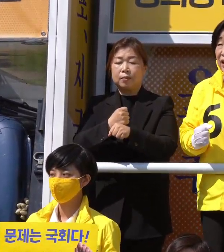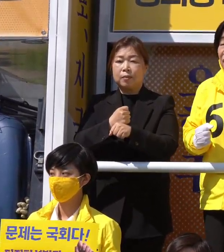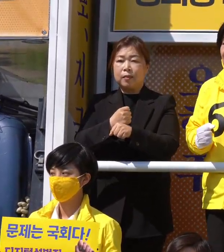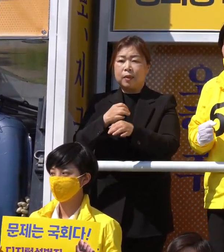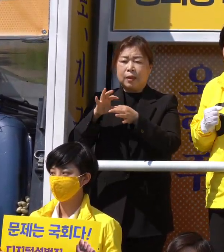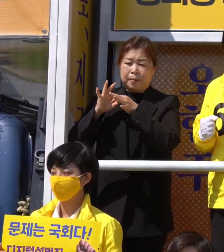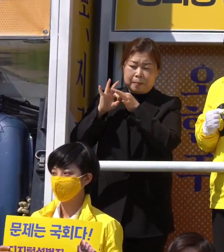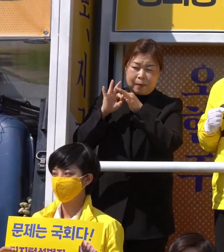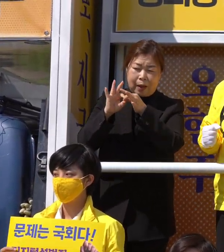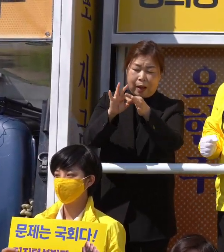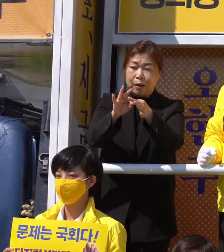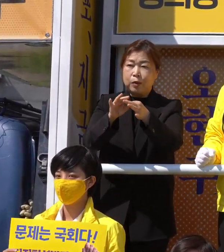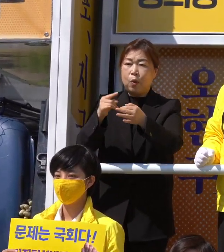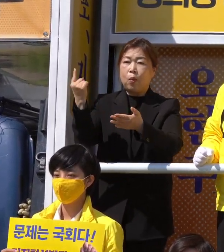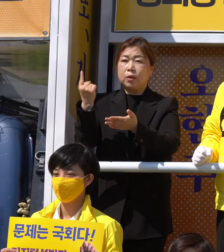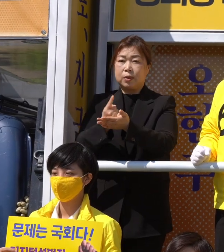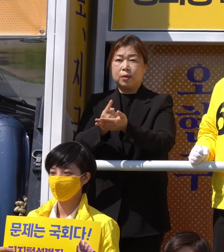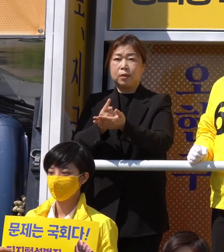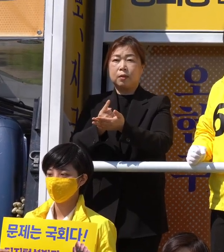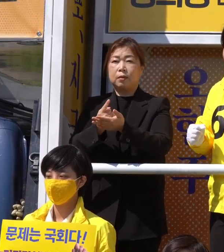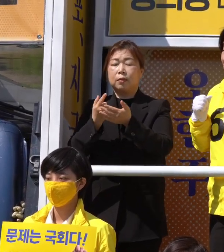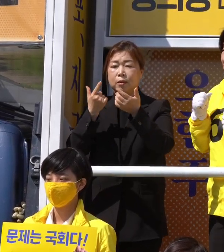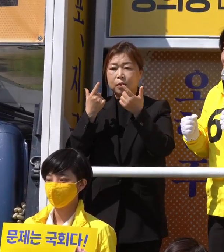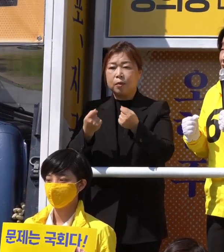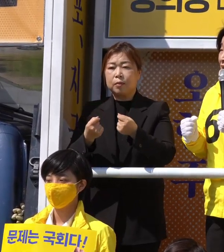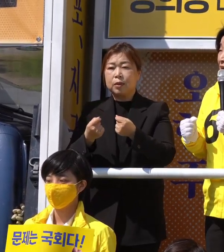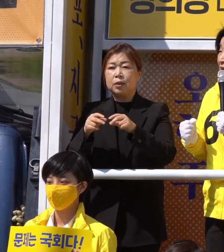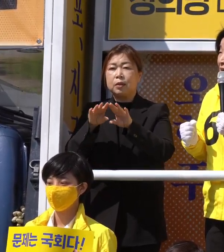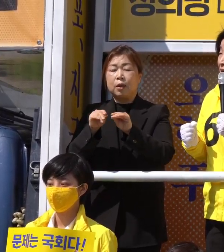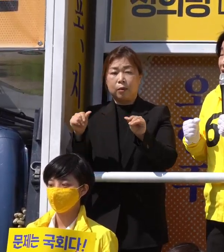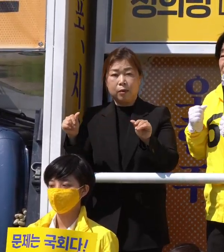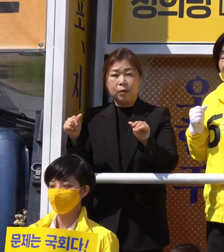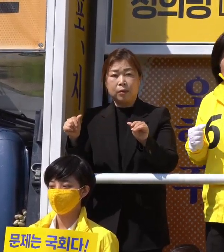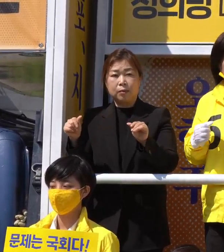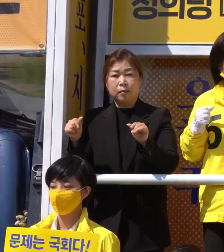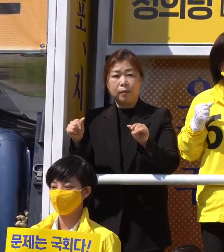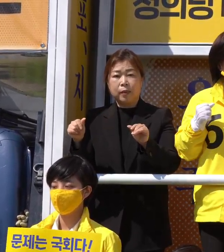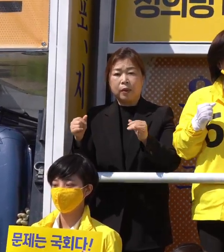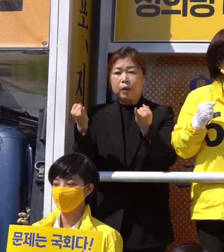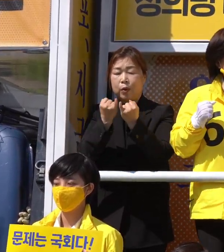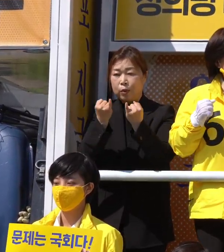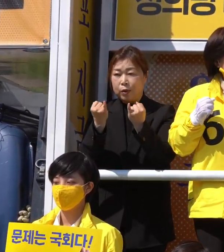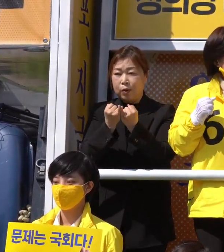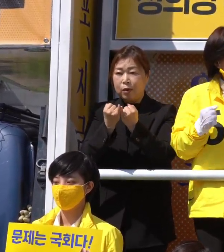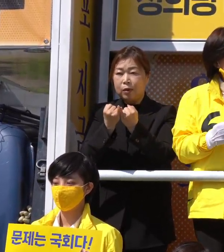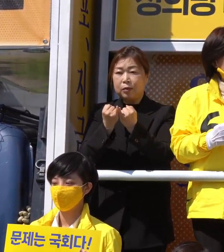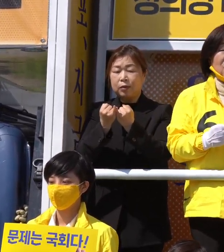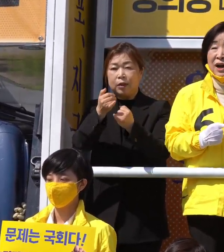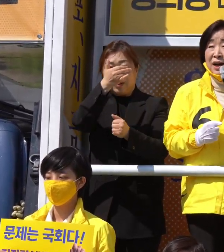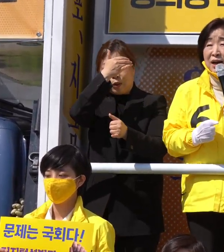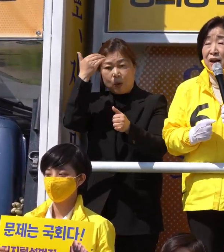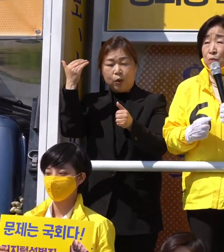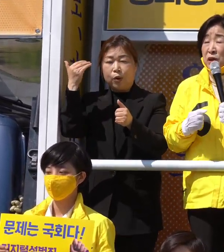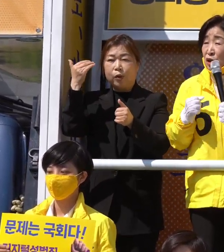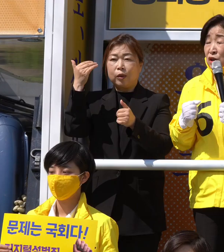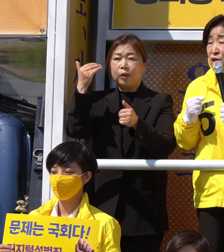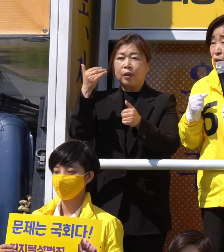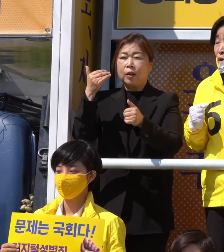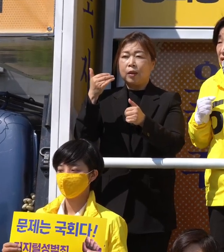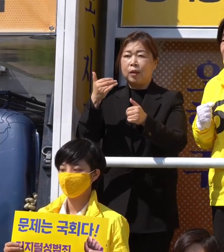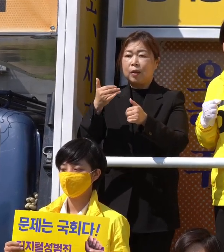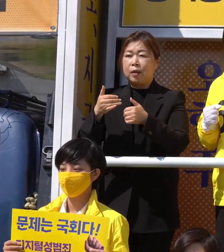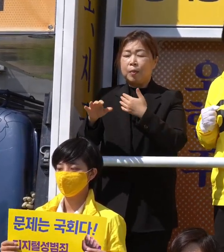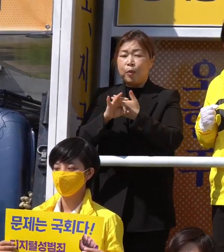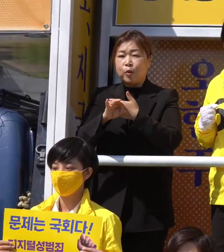일관되게 걸어왔듯이 이 땅에 여성과 청년과